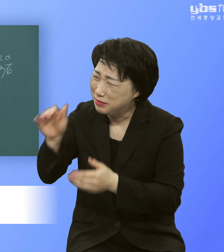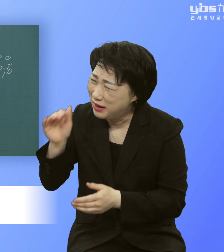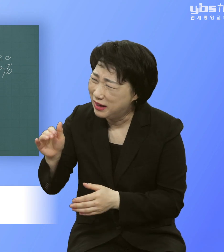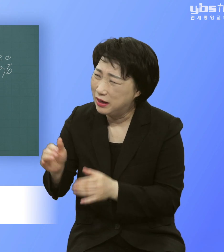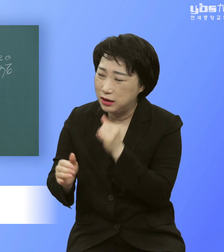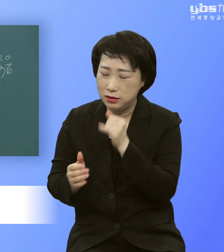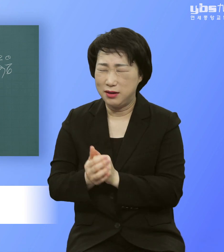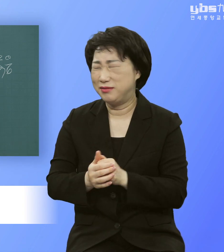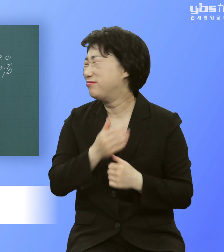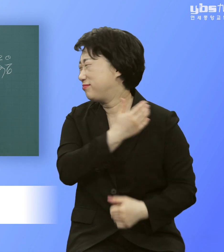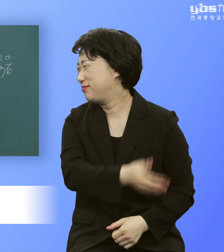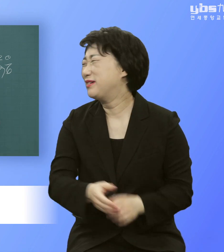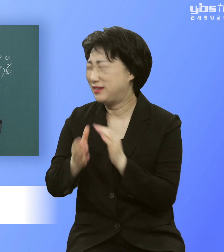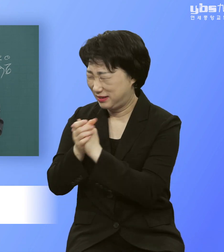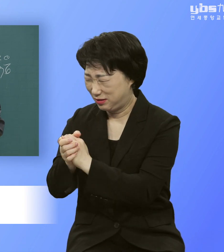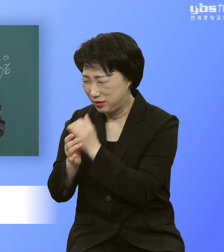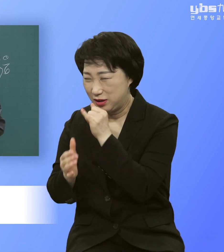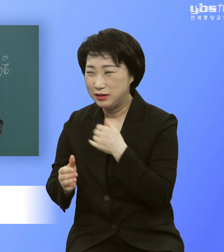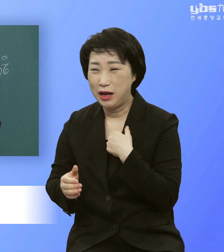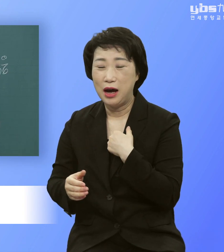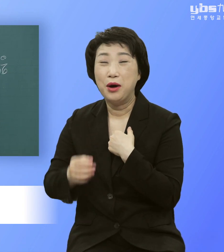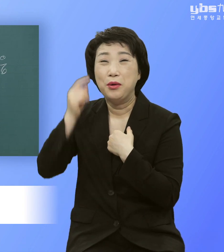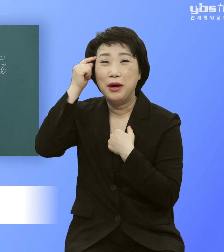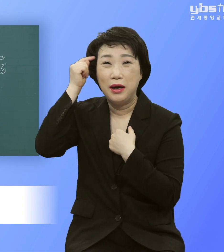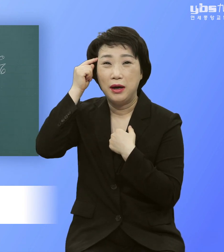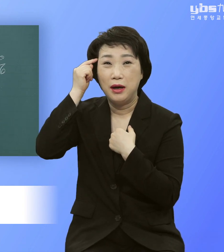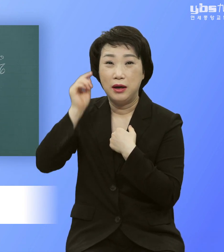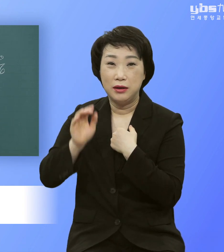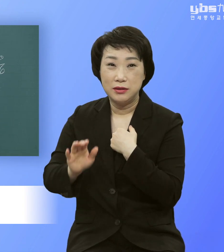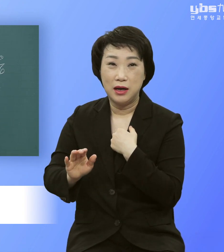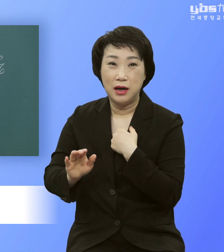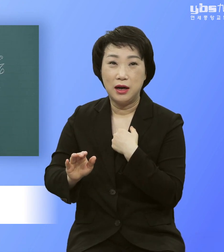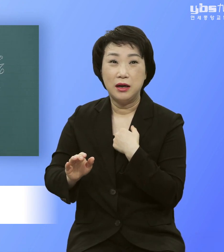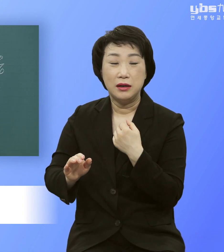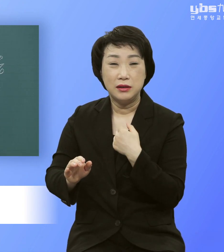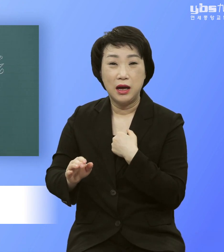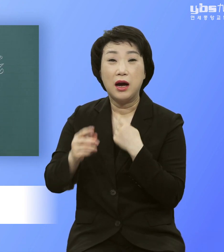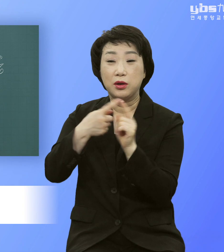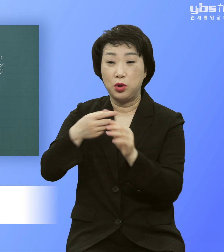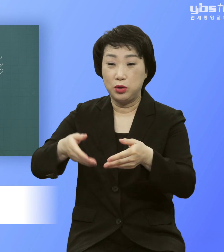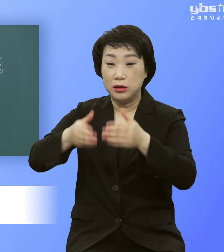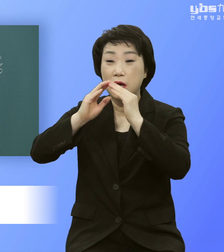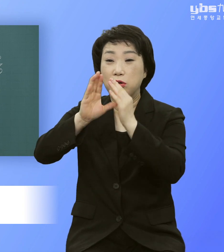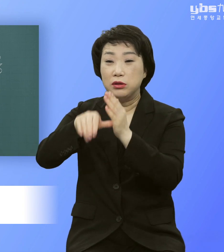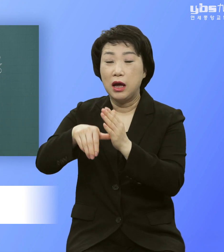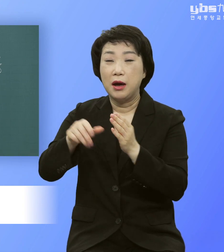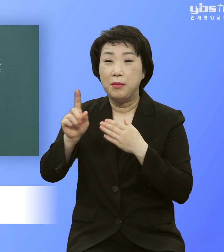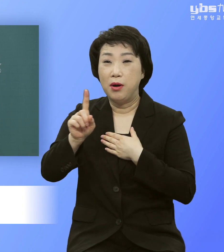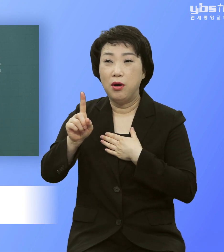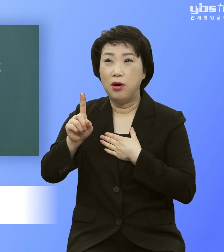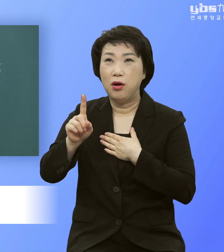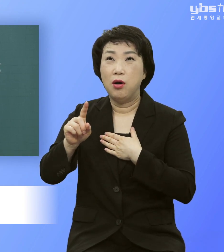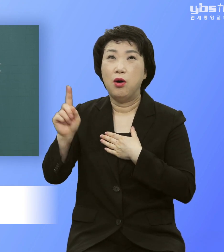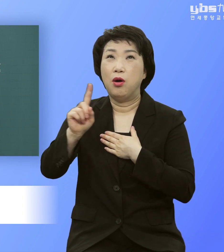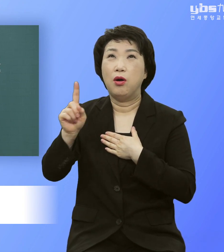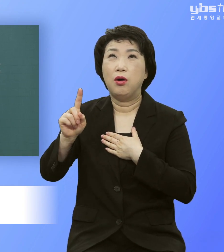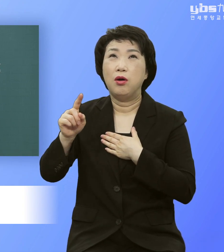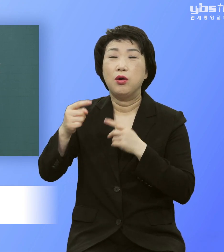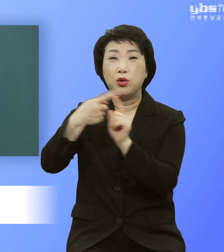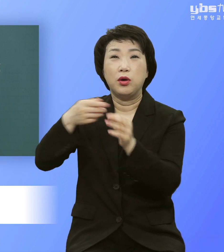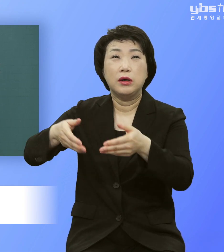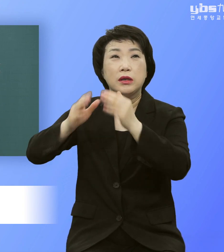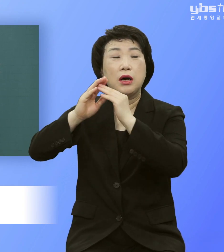그러거나 말거나 기도했어. 왜냐하면 내가 교회를 질 때 어떤 교회를